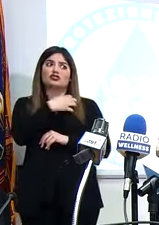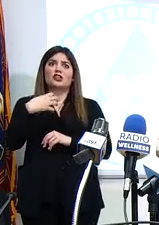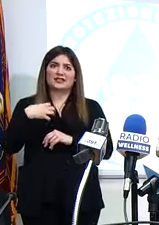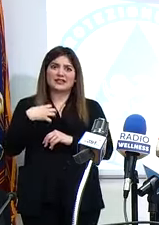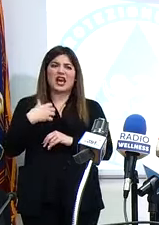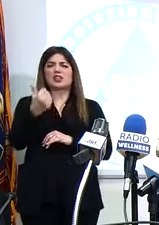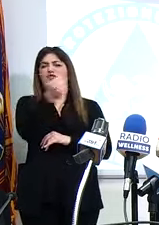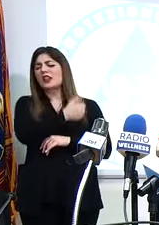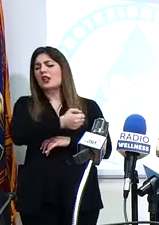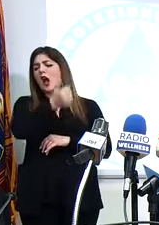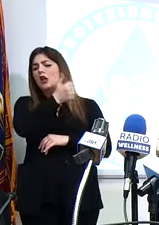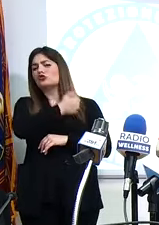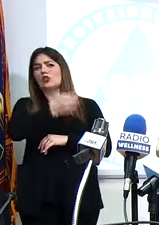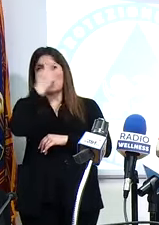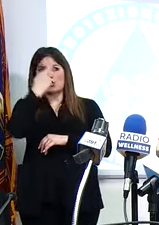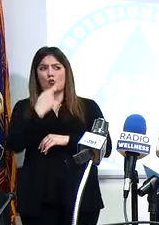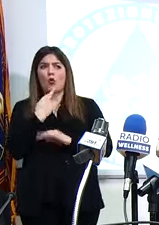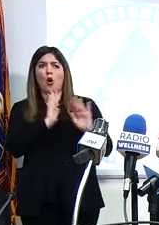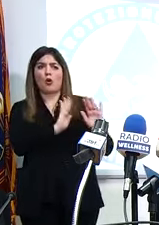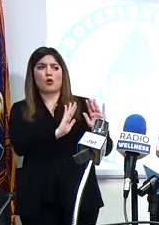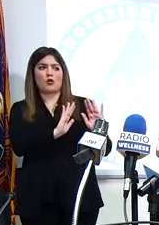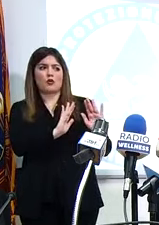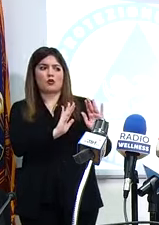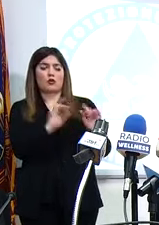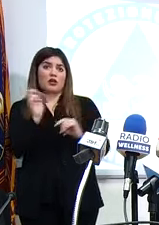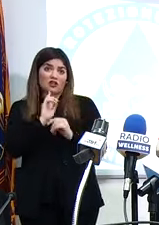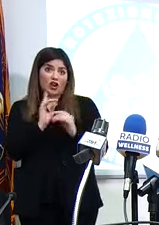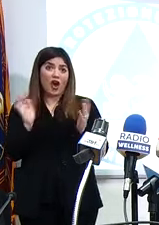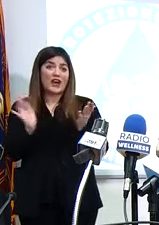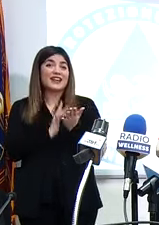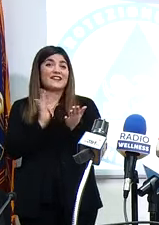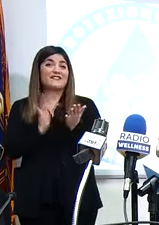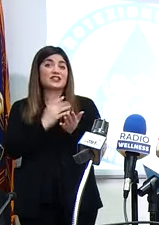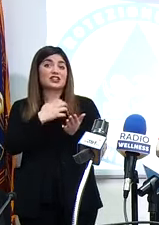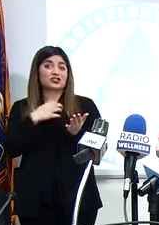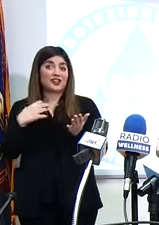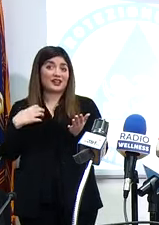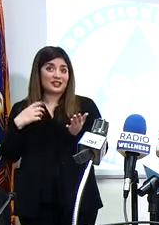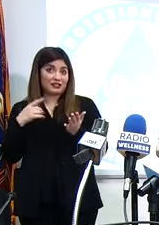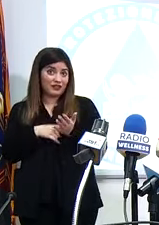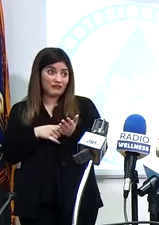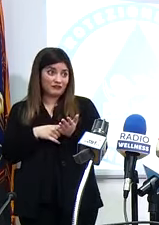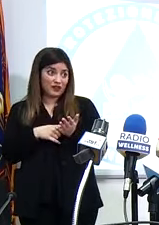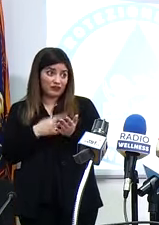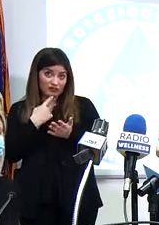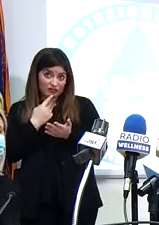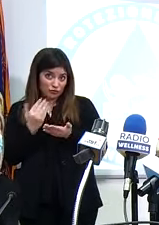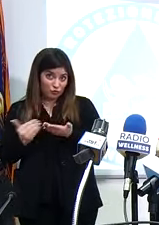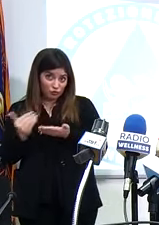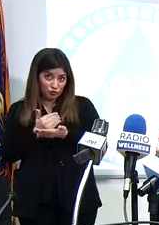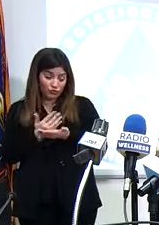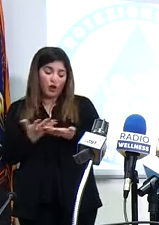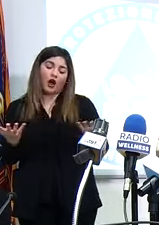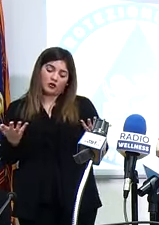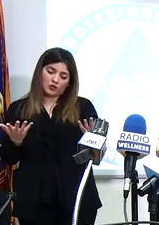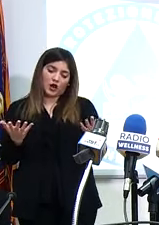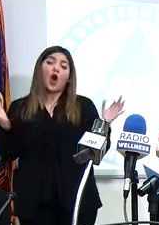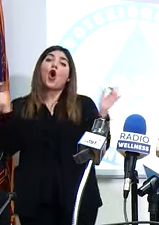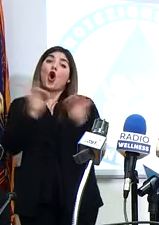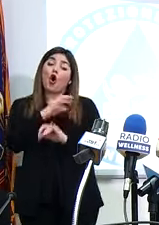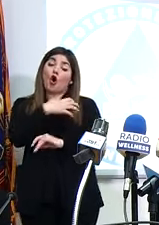svolgono questo ruolo? Non sono le riviste scientifiche che ci hanno già detto tutto? Ecco, allora, o crediamo la scienza o non ci